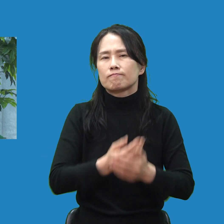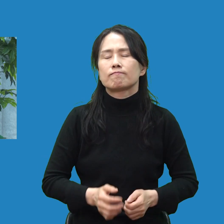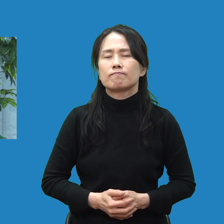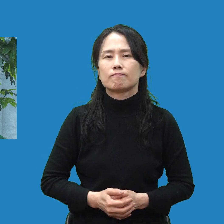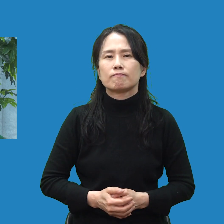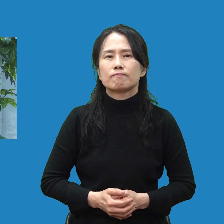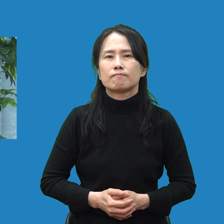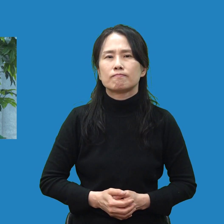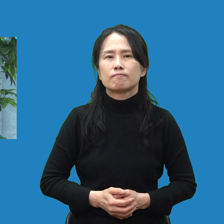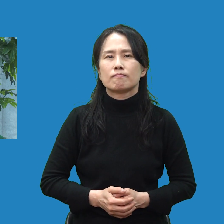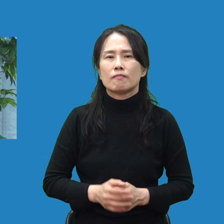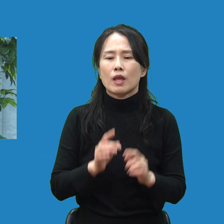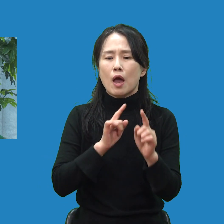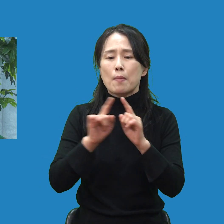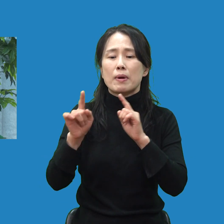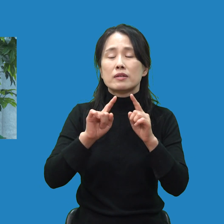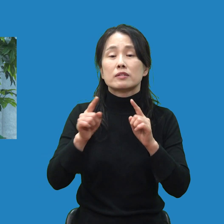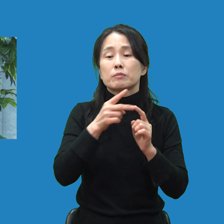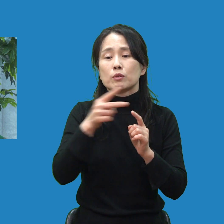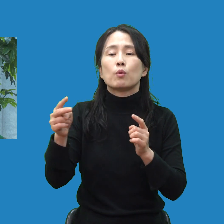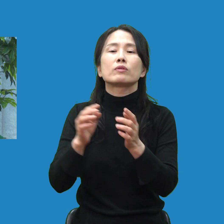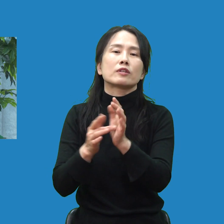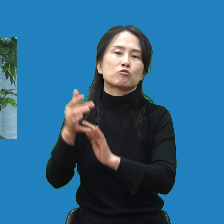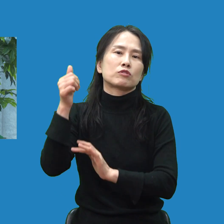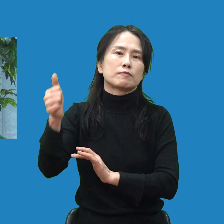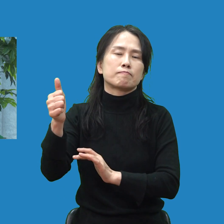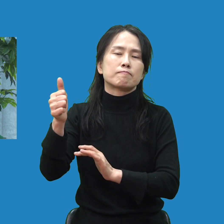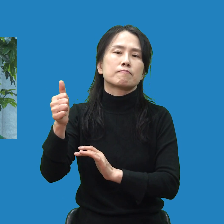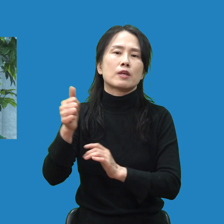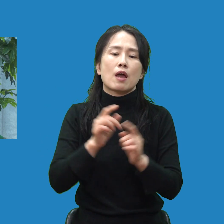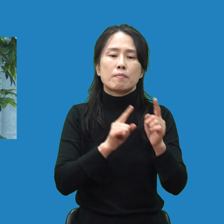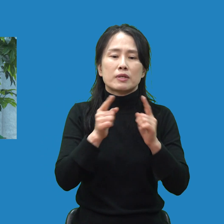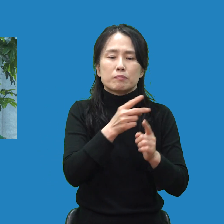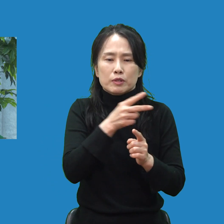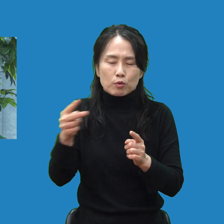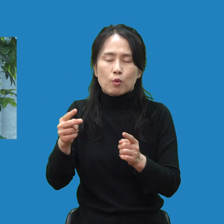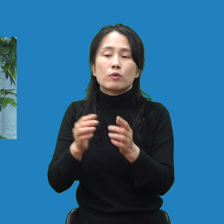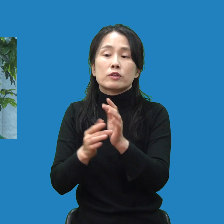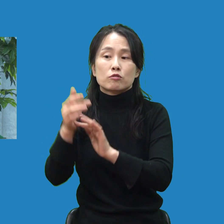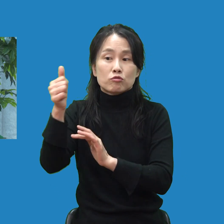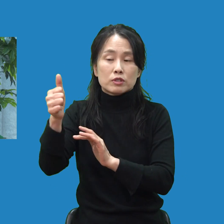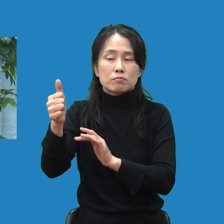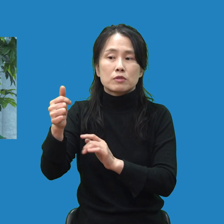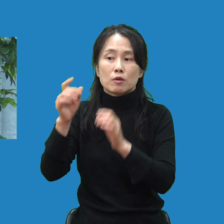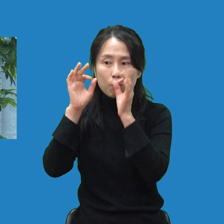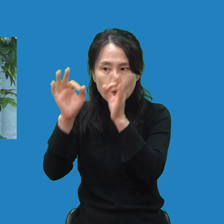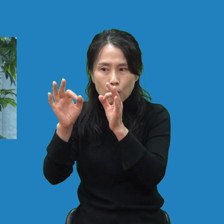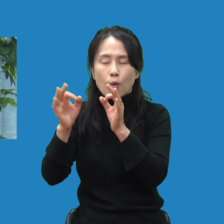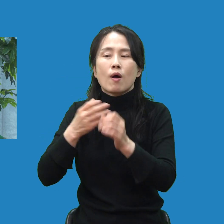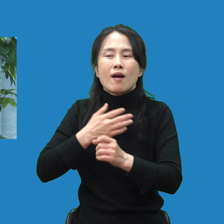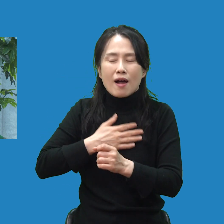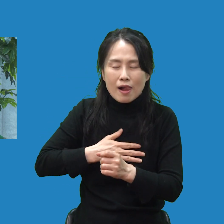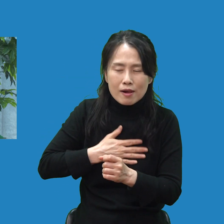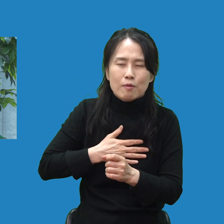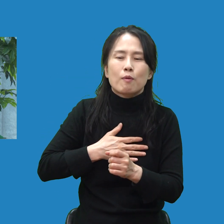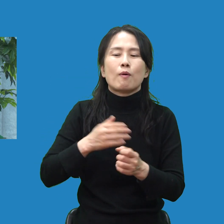합니다. 말씀이신 예수님을 보고, 말씀이신 예수님을 알고, 말씀이신